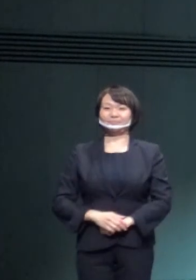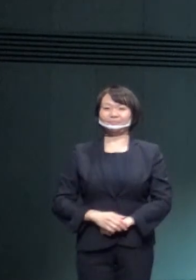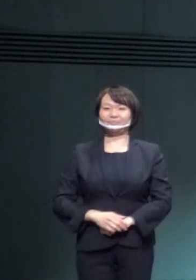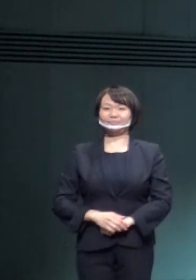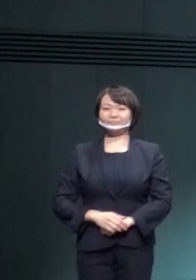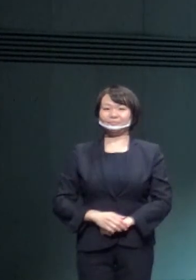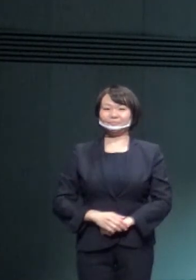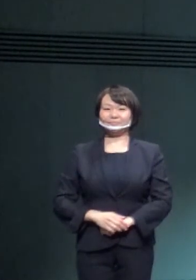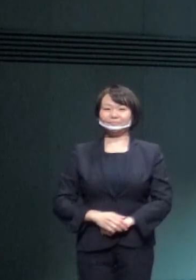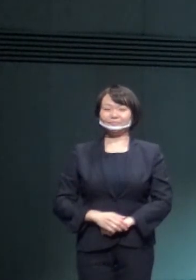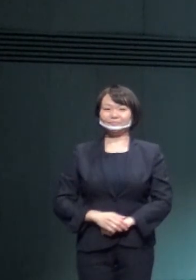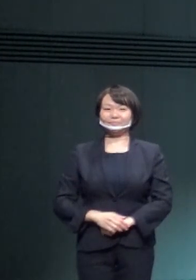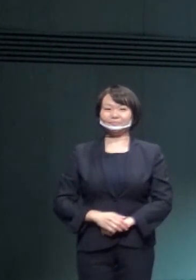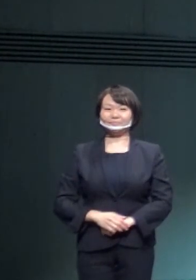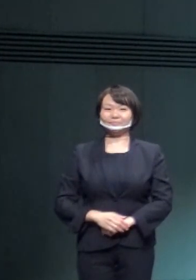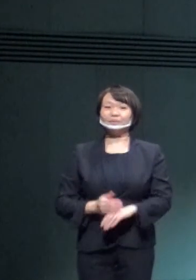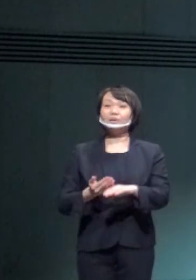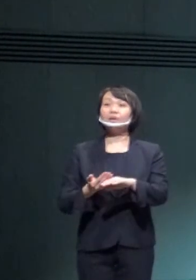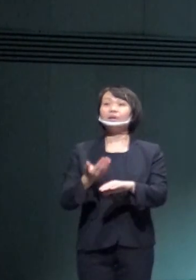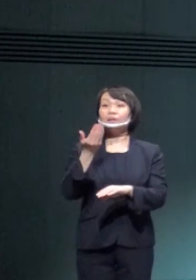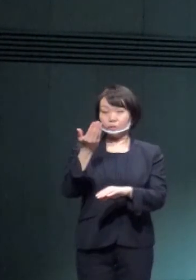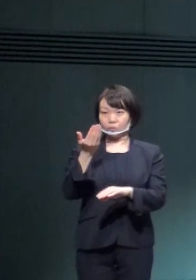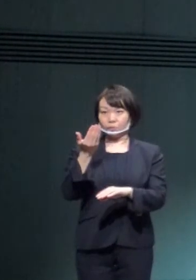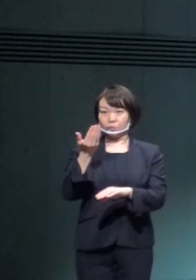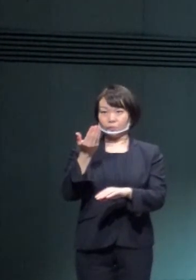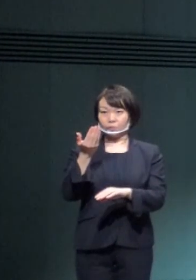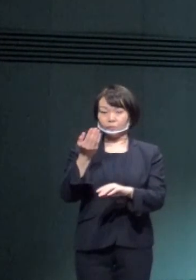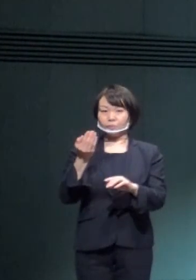。以上をもちまして